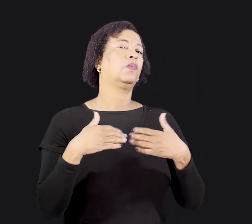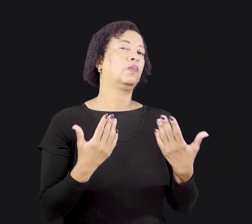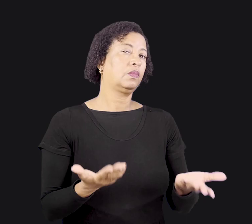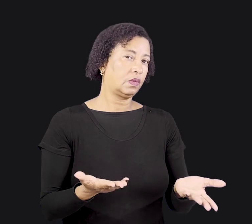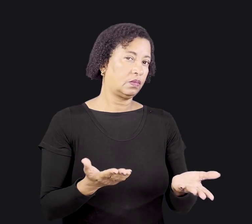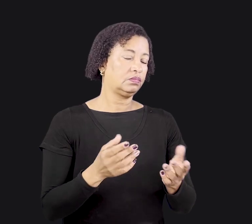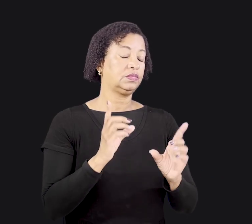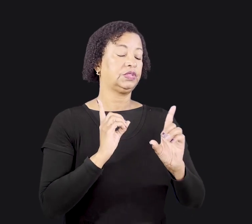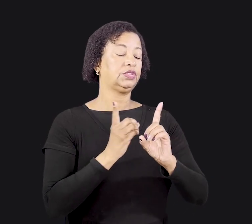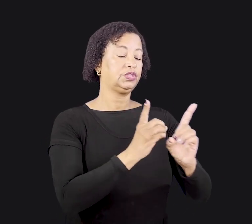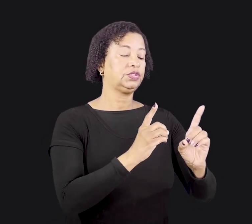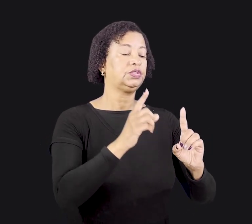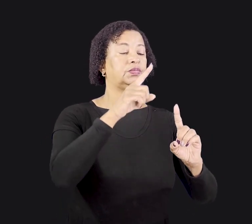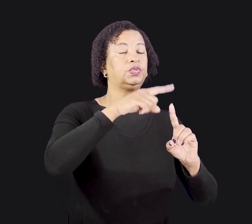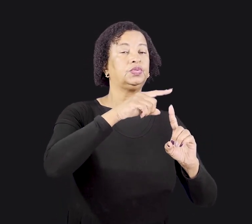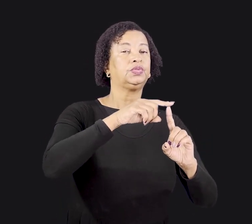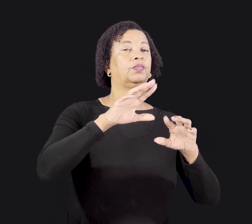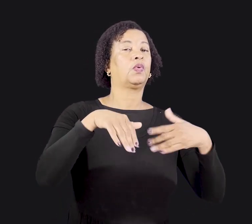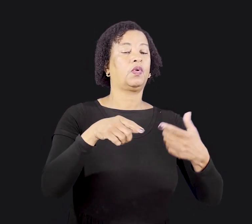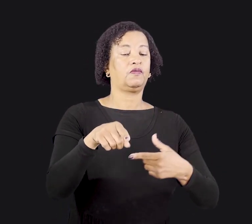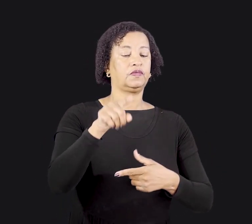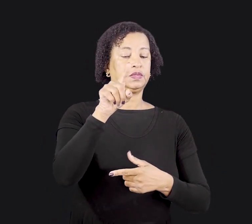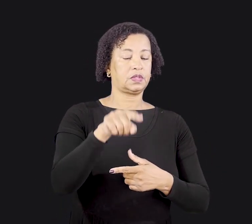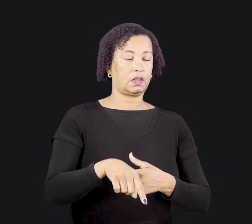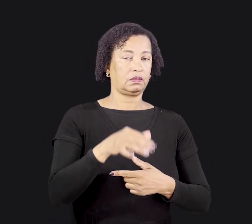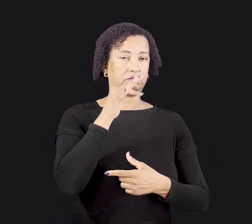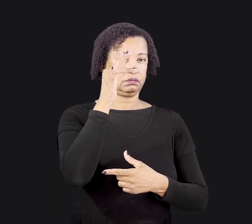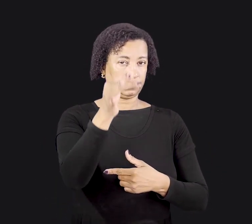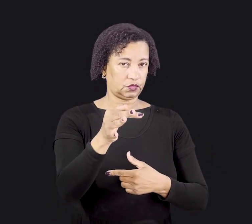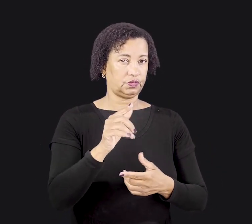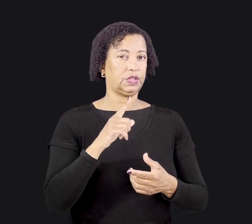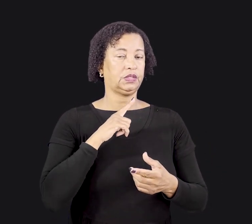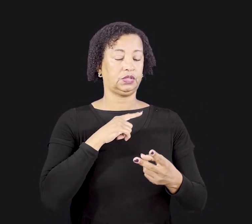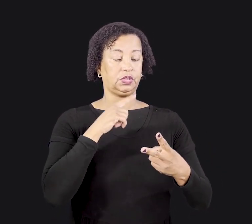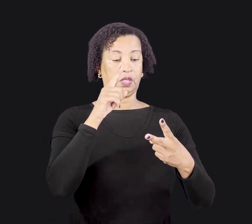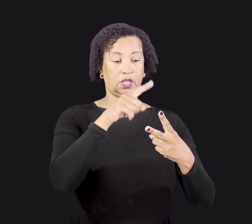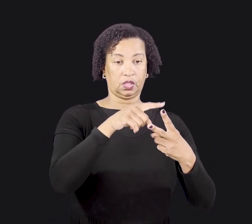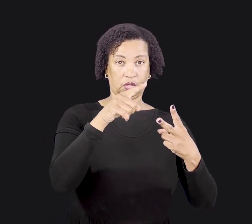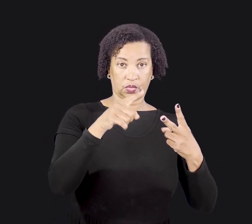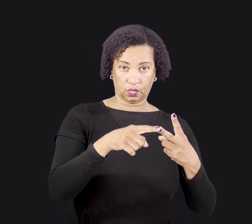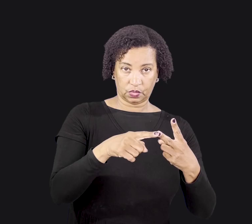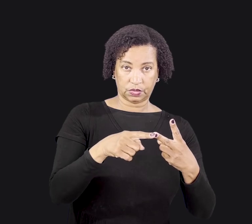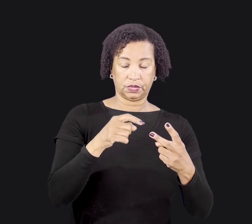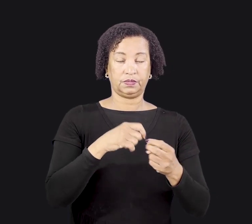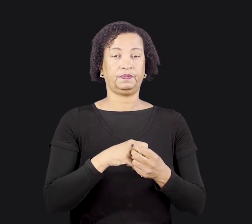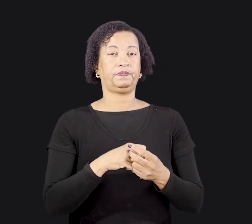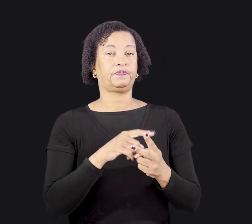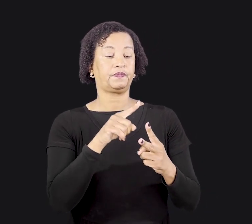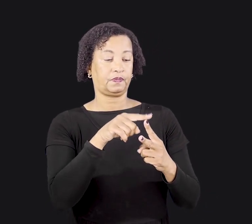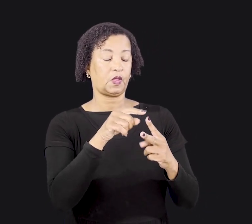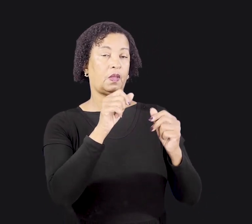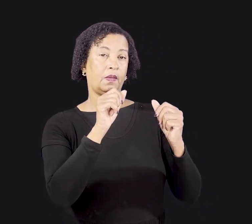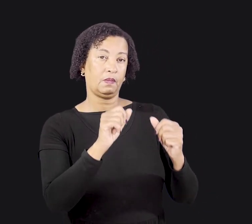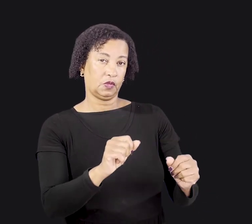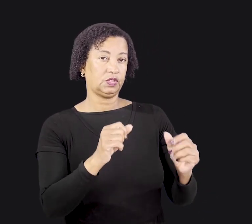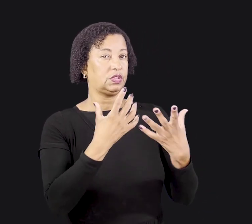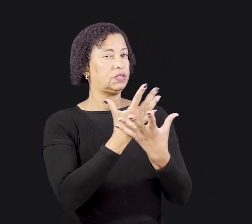de discípulo você será? Ele disse que havia duas possibilidades. Eles poderiam ser dos muitos ou um